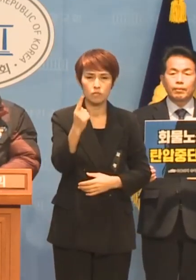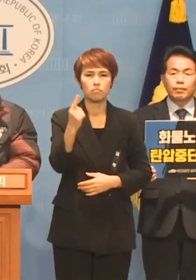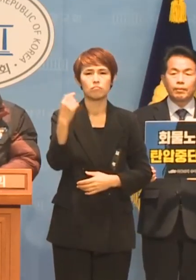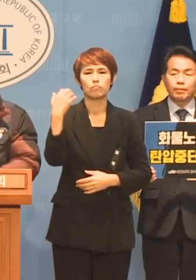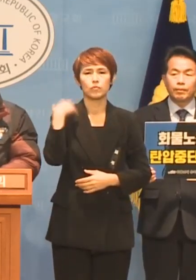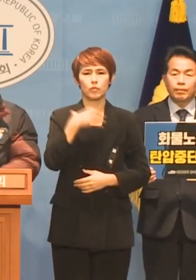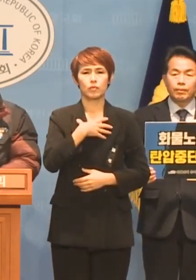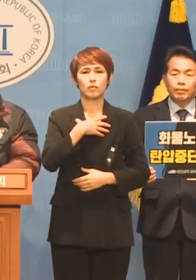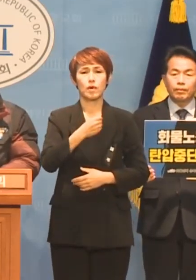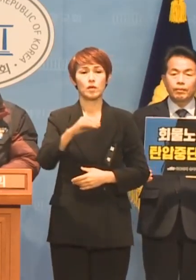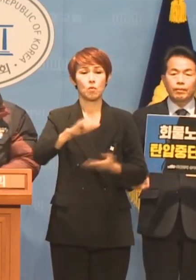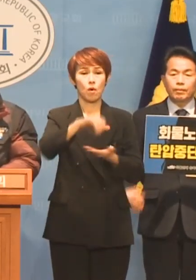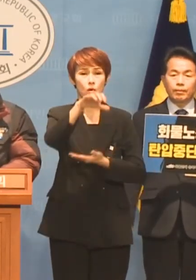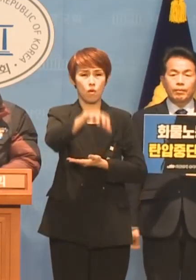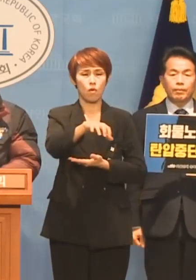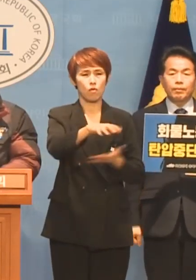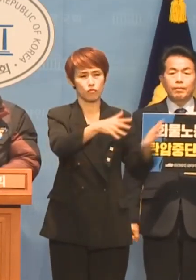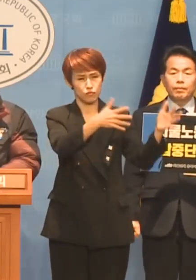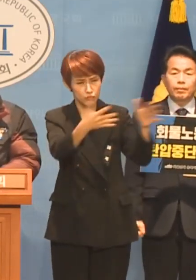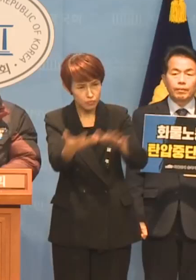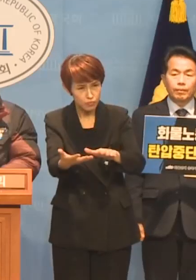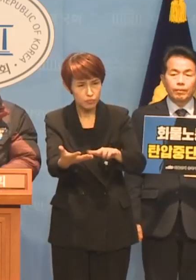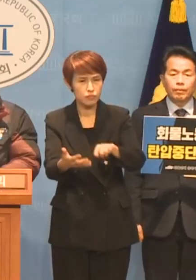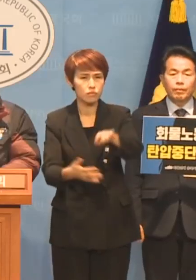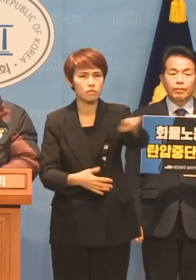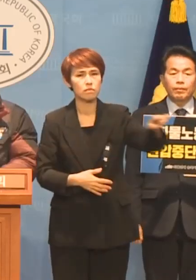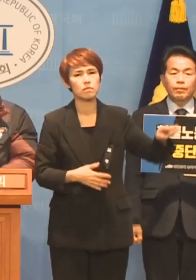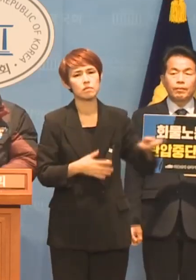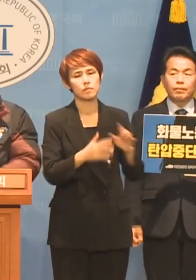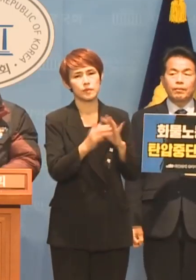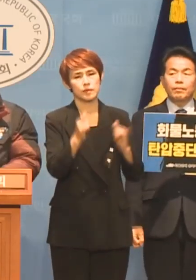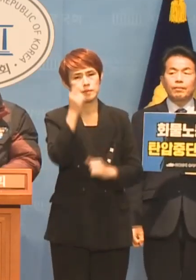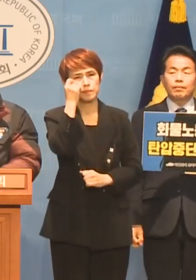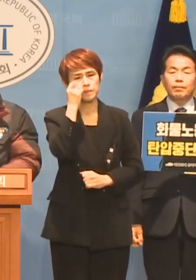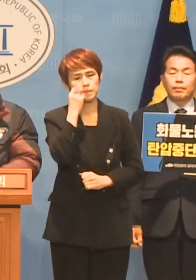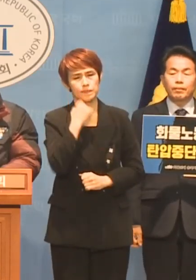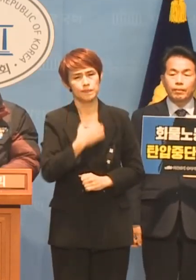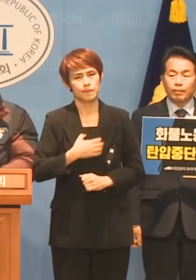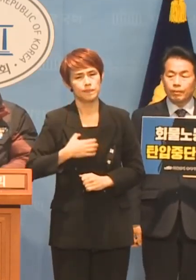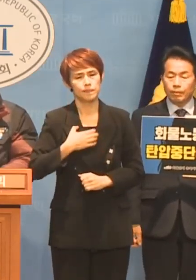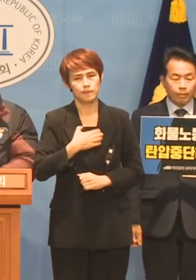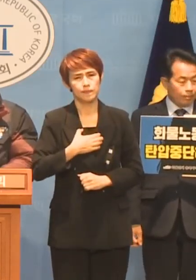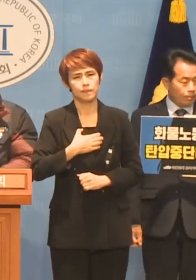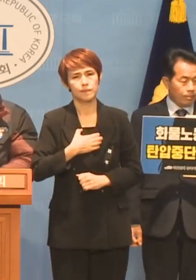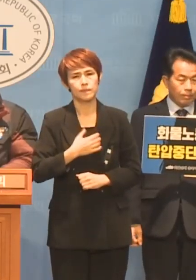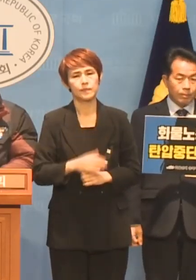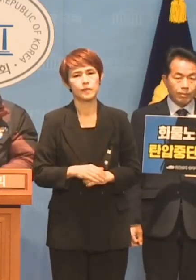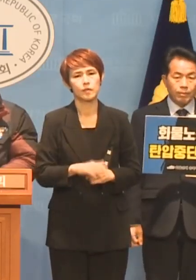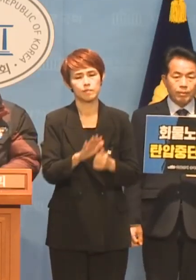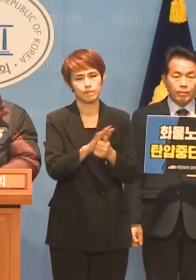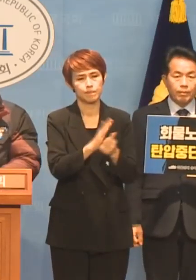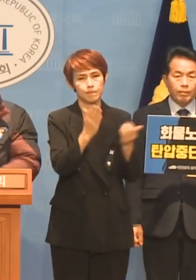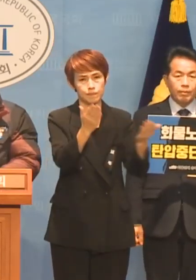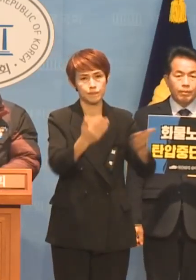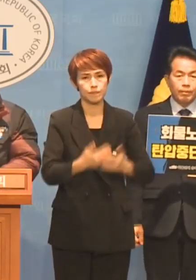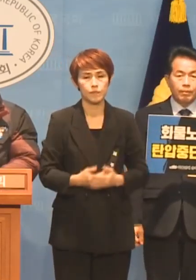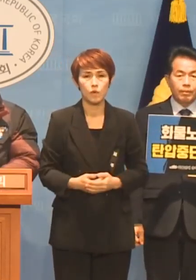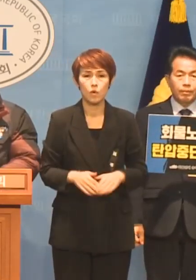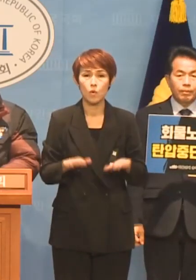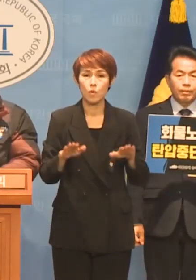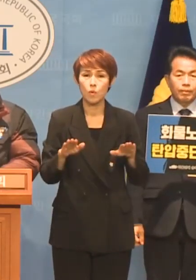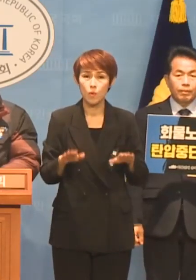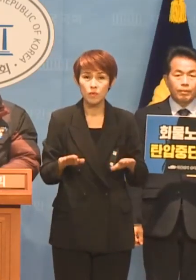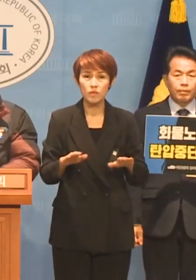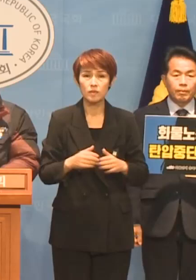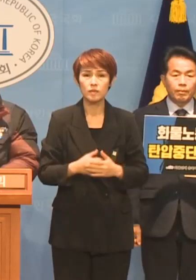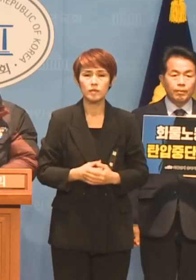당한 희생자들에게 깊은 애도와 명복을 빕니다. 저는 오늘 기자회견을 통해 대한민국 대기업 LG